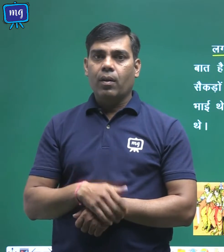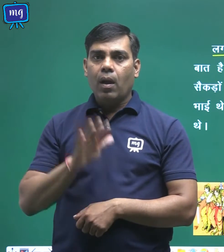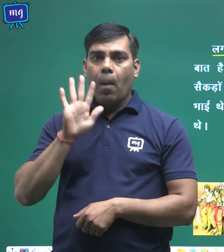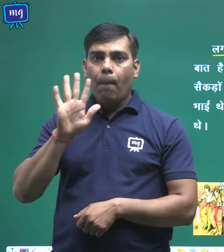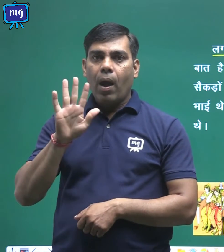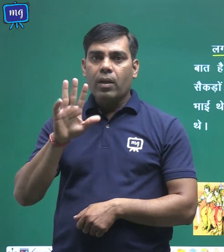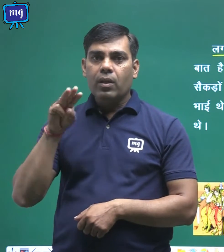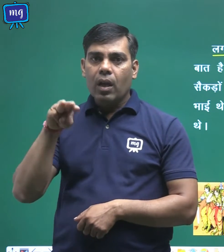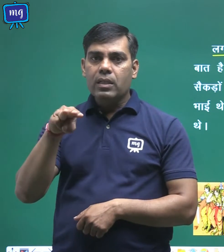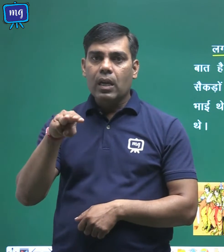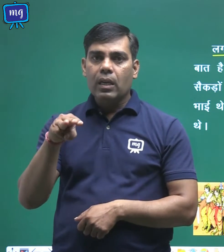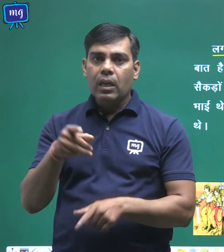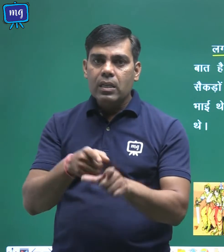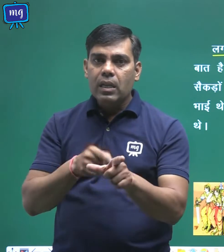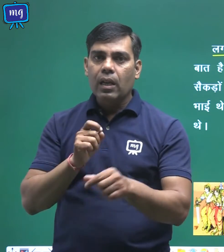5000 साल